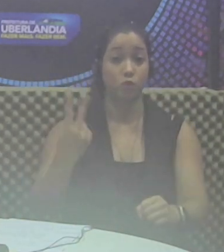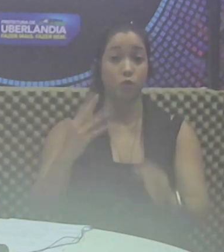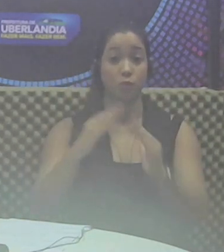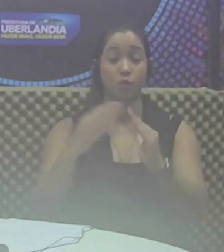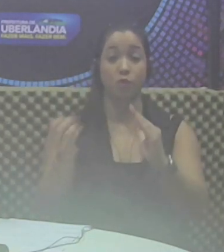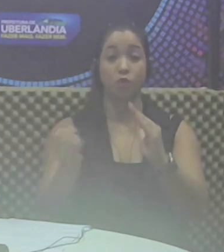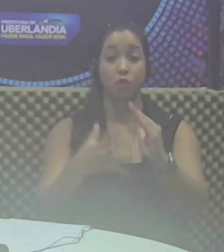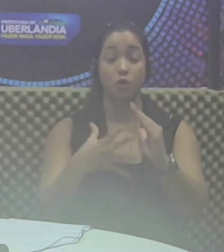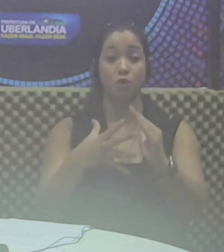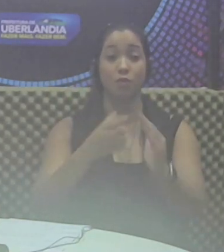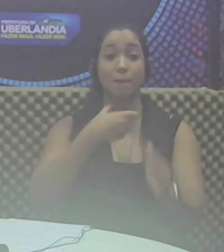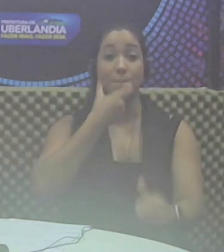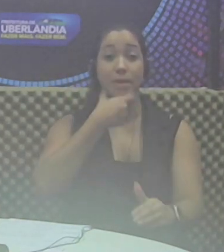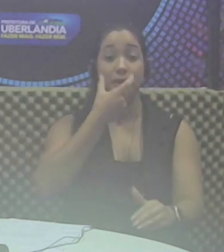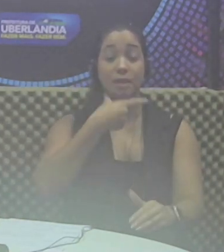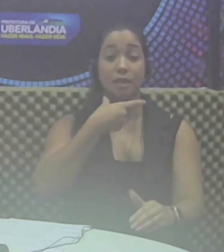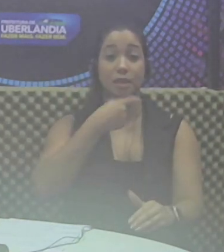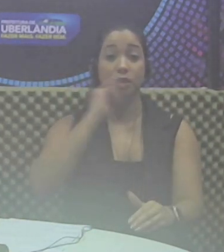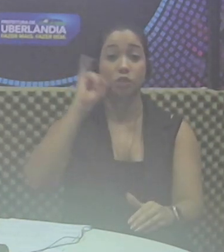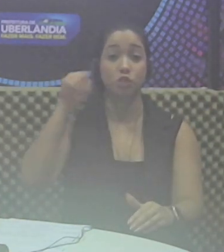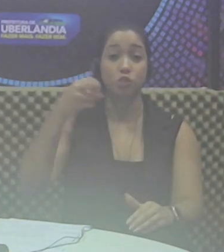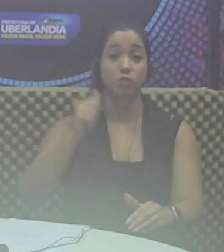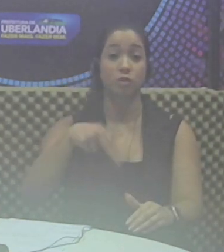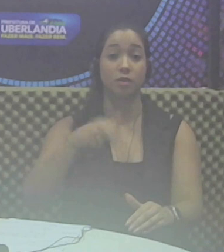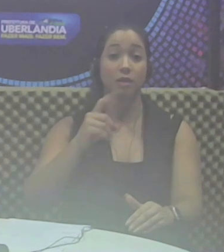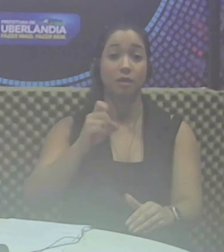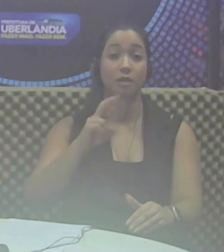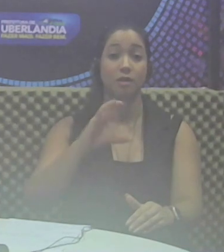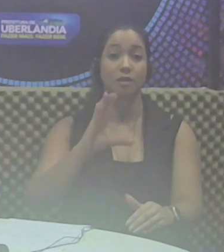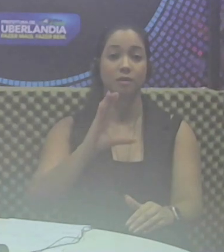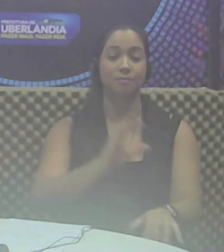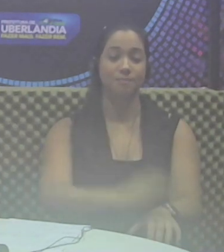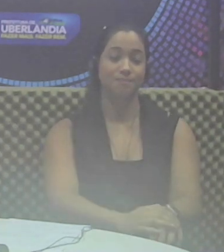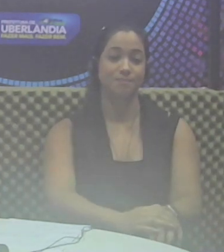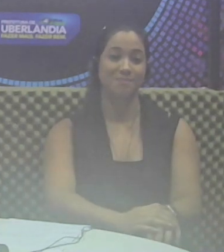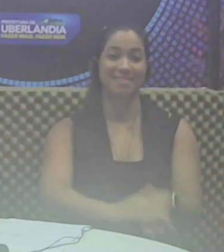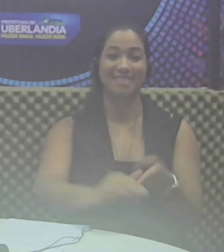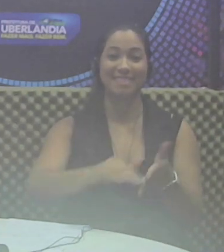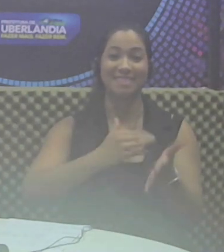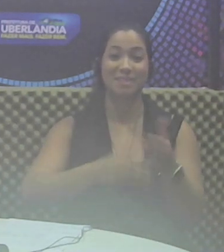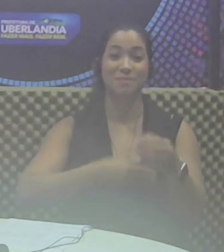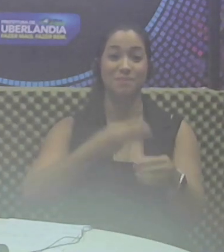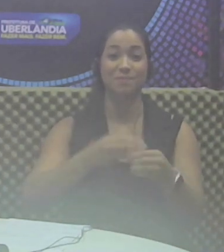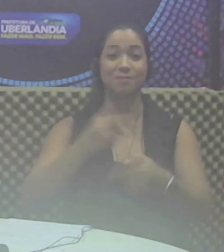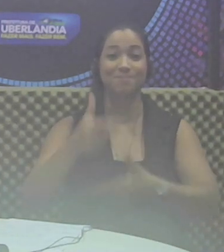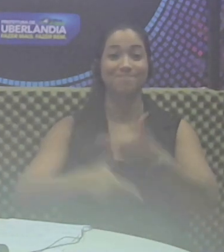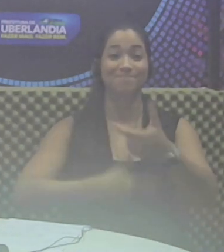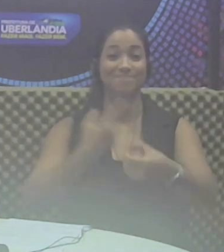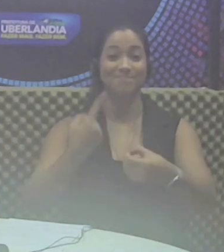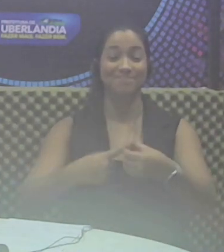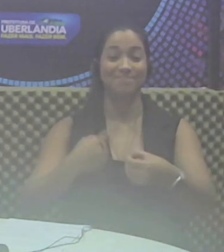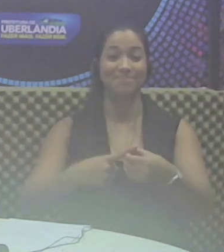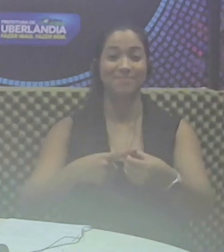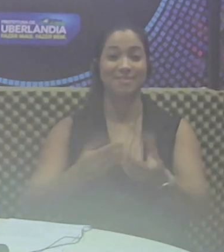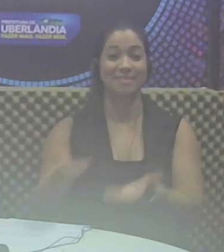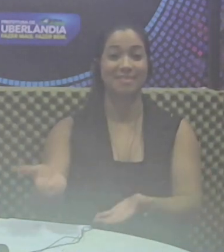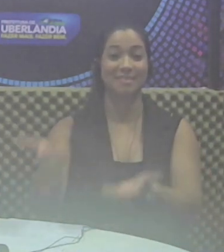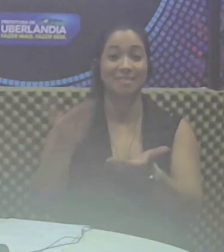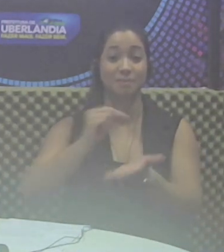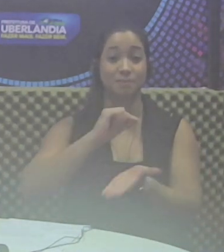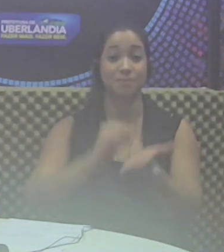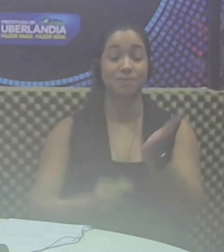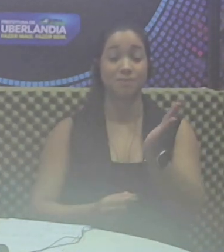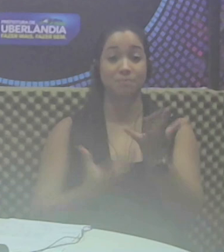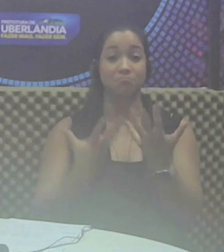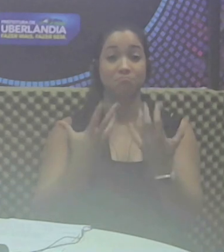Nova, Pequis e Joana Dark. A Secretaria Municipal de Serviços Urbanos está recebendo inscrições